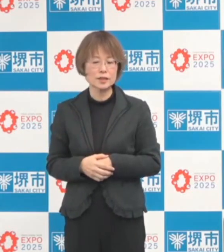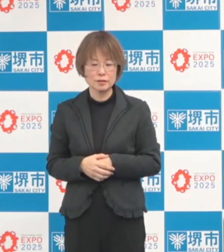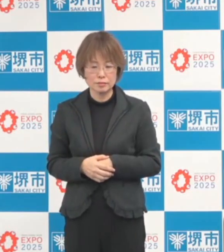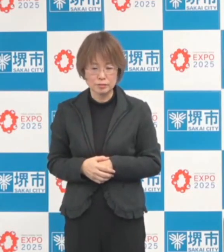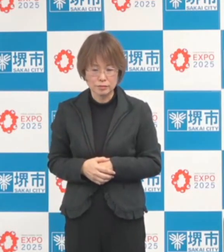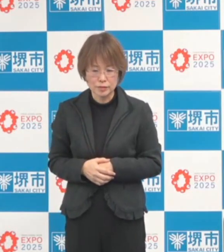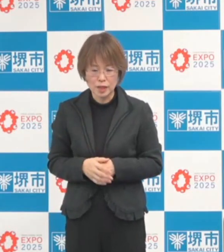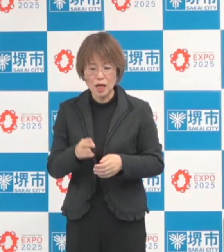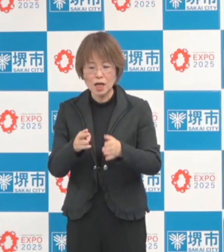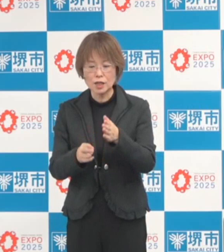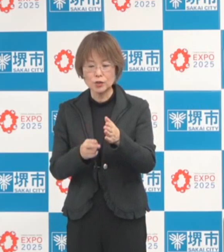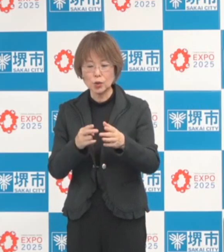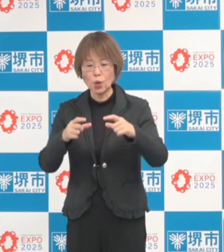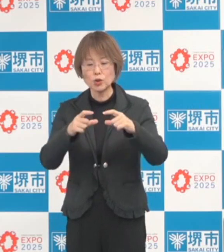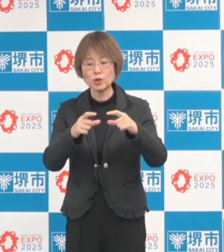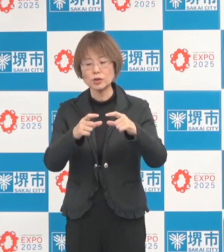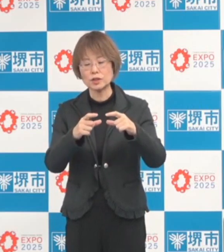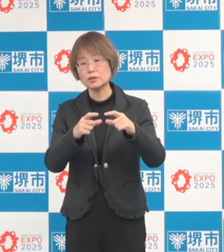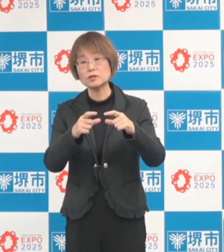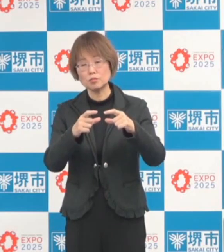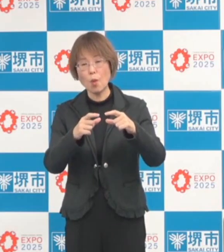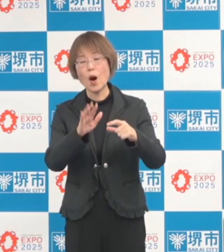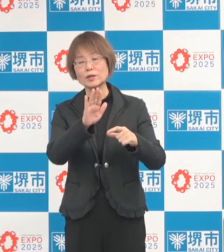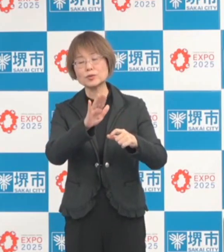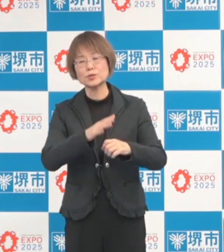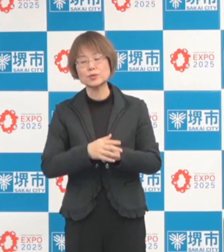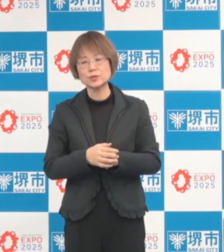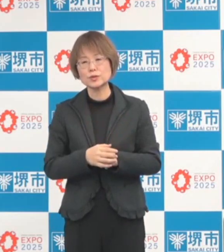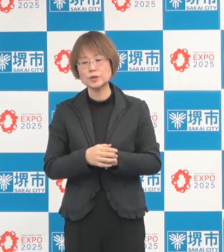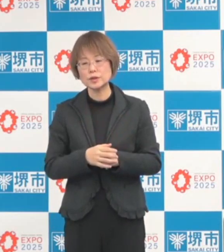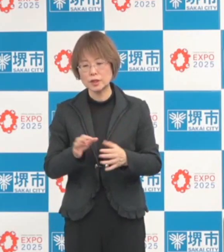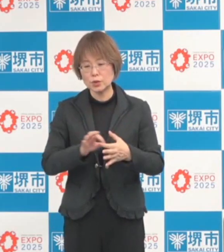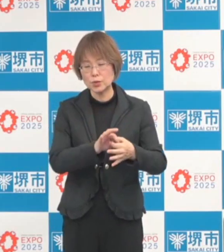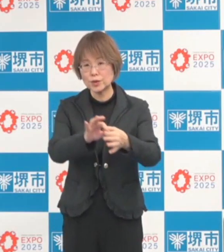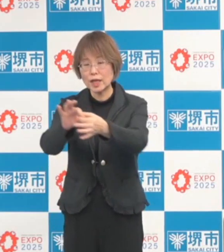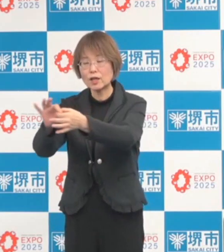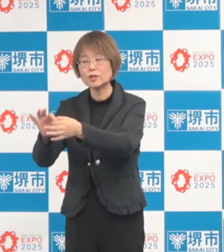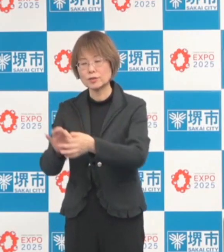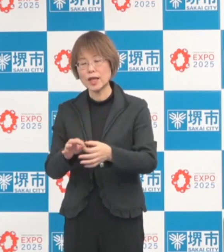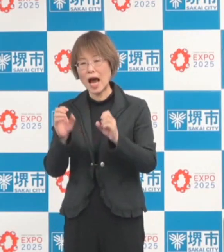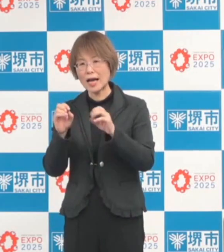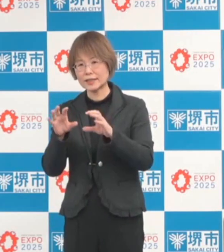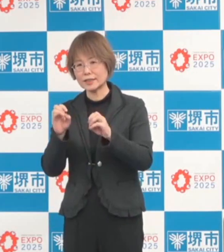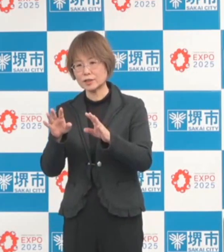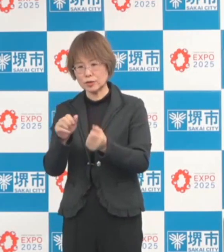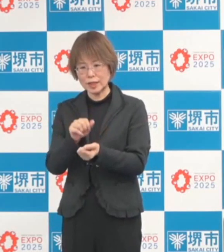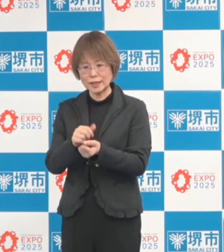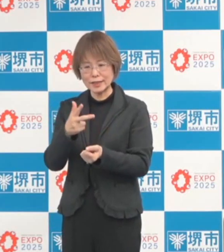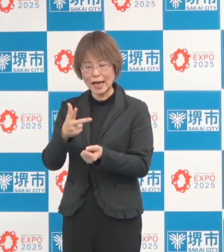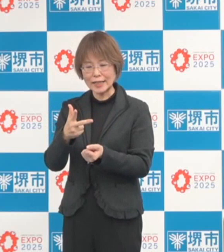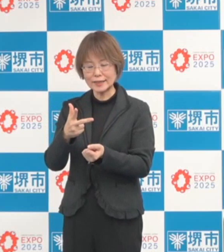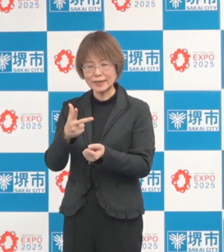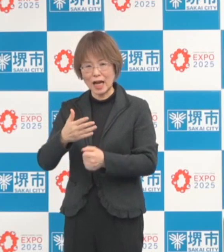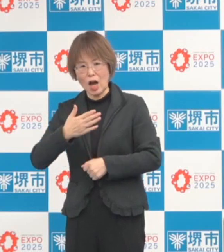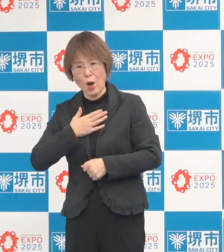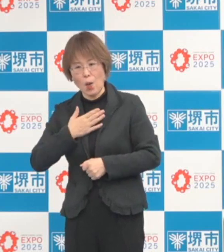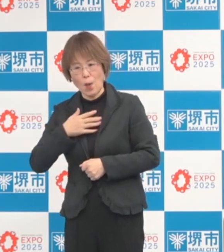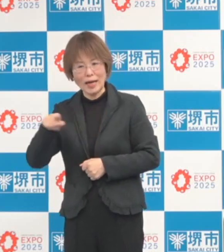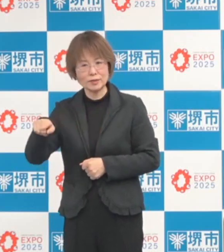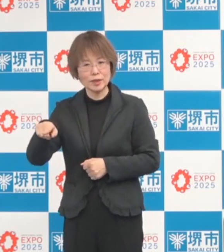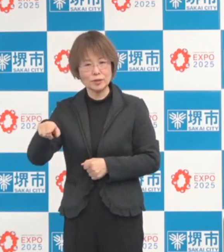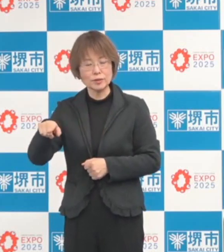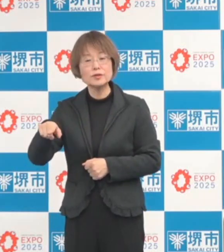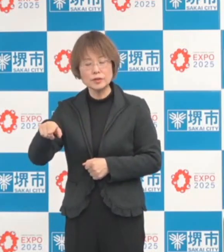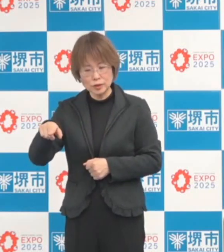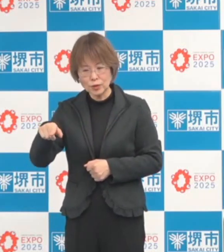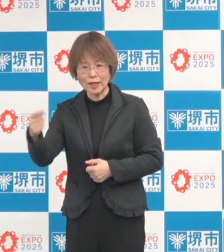税等も入っておりますが、その一連の流れを通じて発信によるその堺の周知の効果、そしてそこから堺